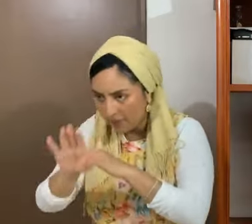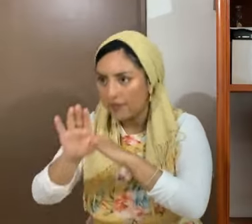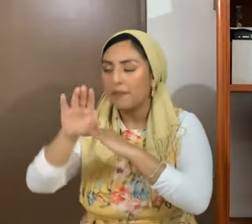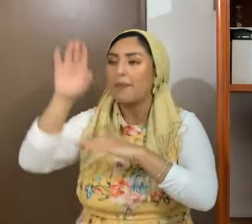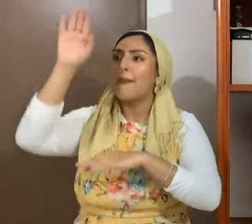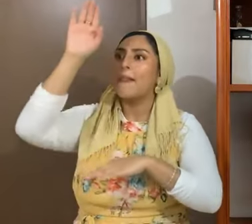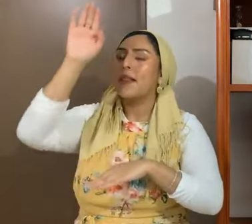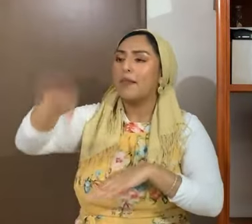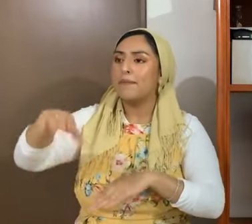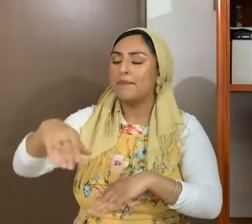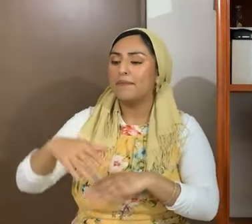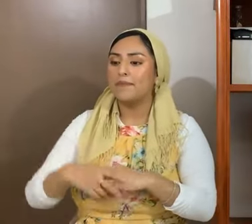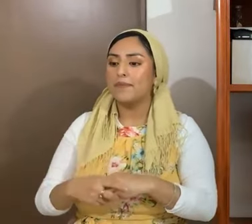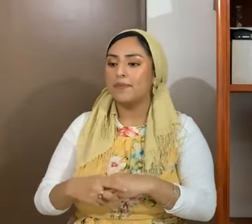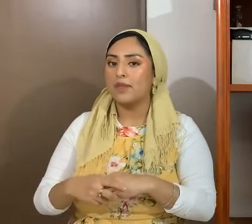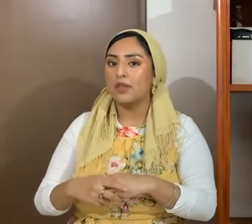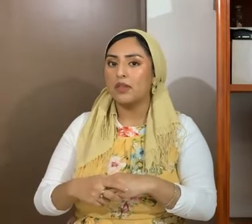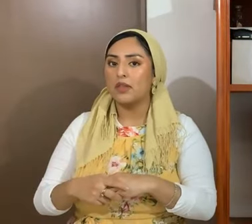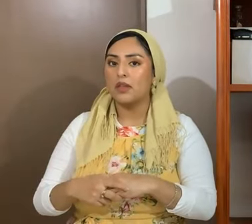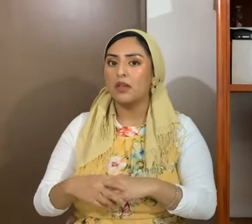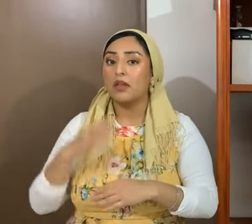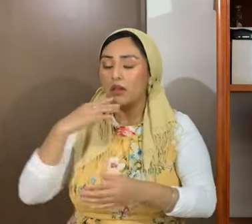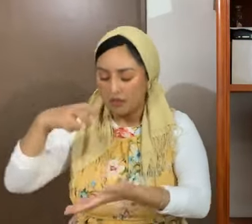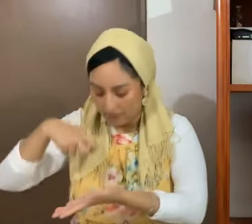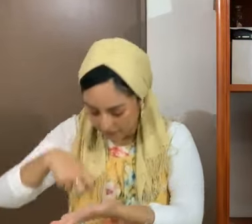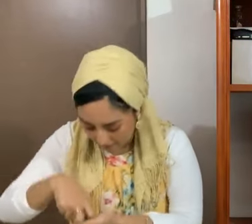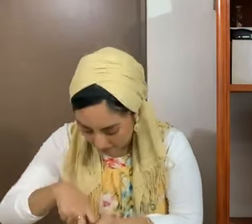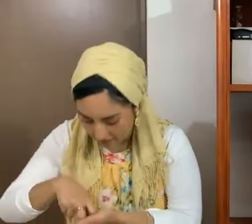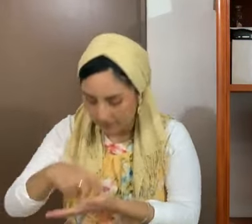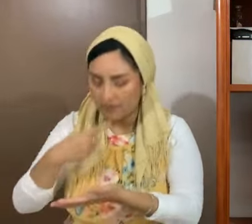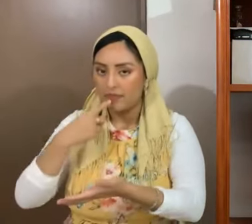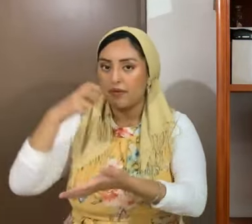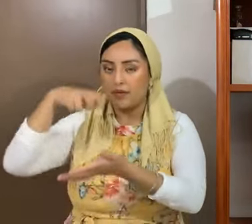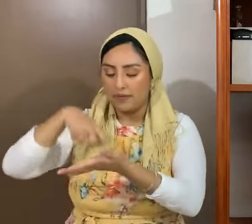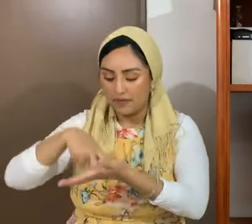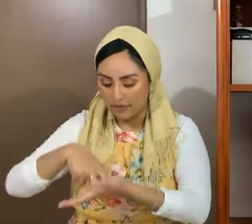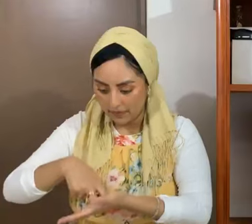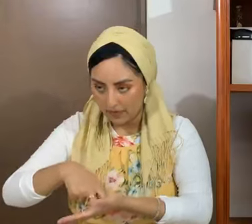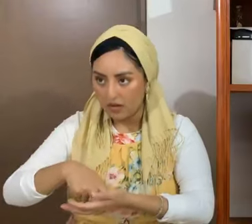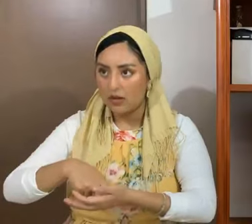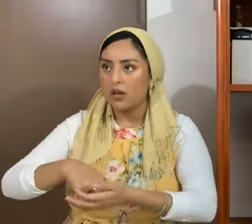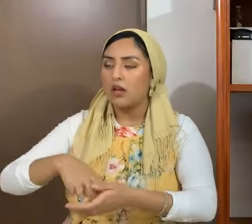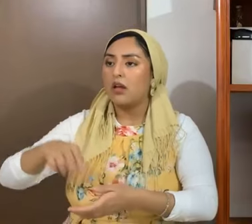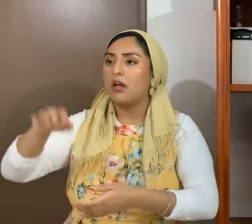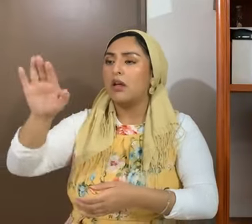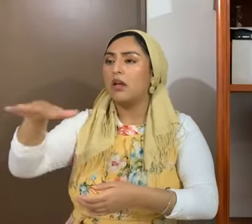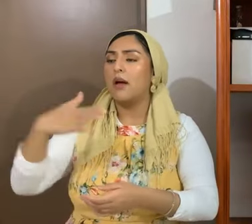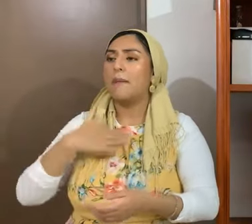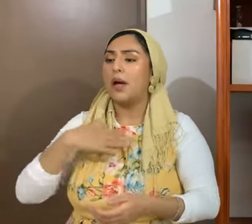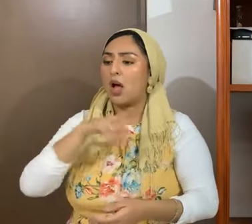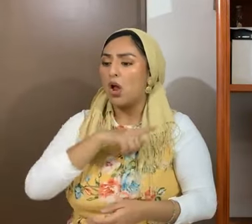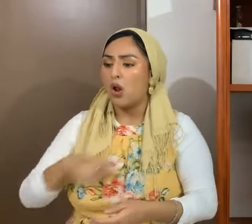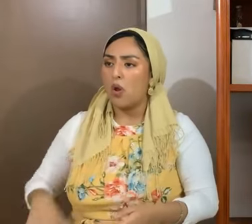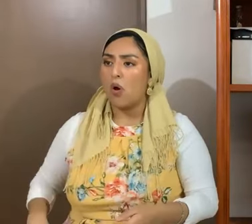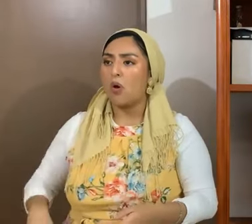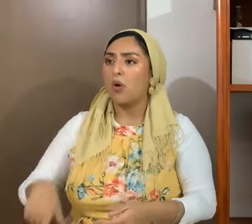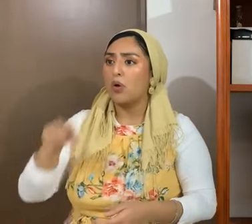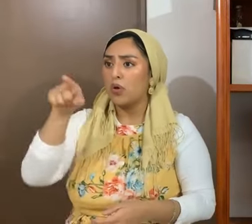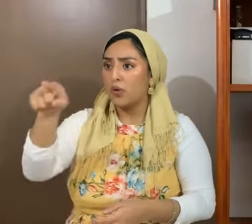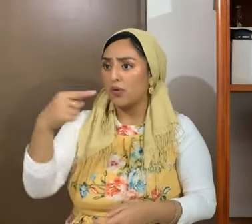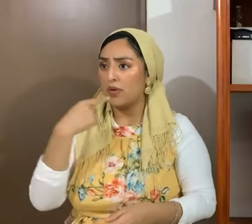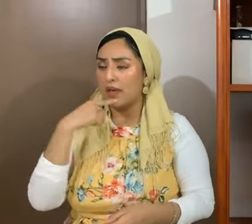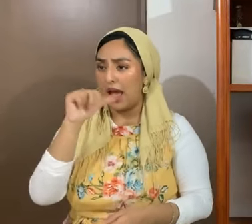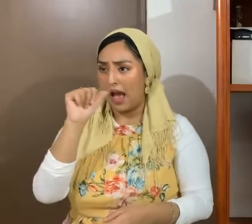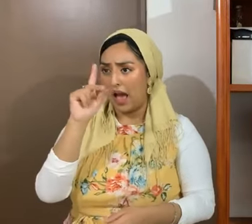el profeta Natán, el cual cuando entró el rey se postró delante del rey, inclinando su rostro a tierra. Y dijo Natán, rey, señor mío, has dicho tú, Adonías